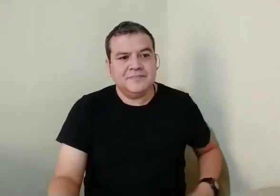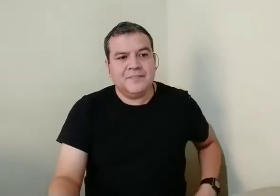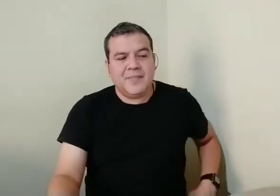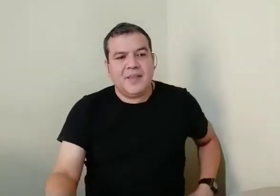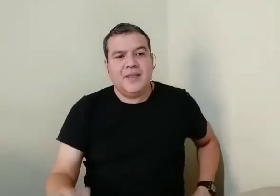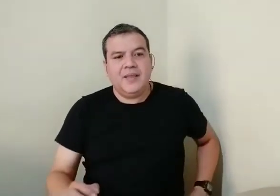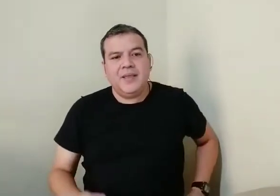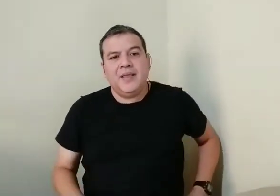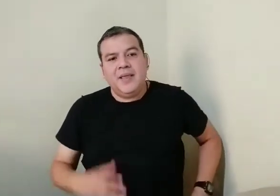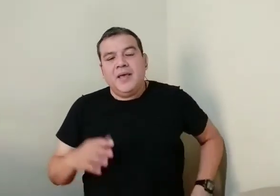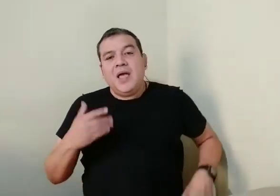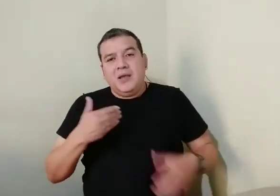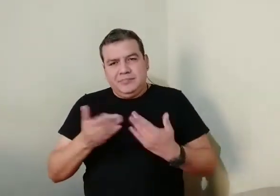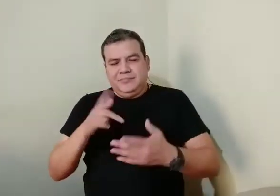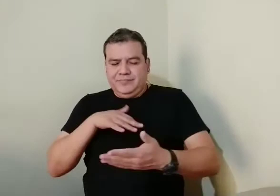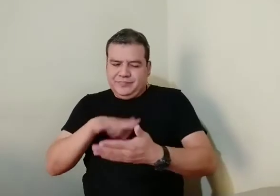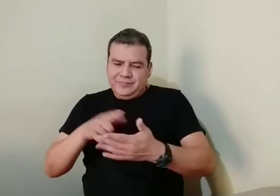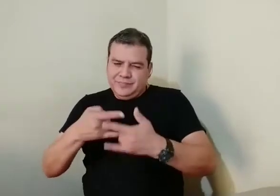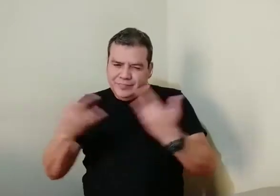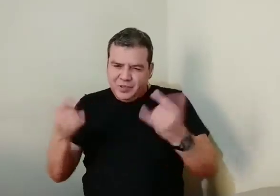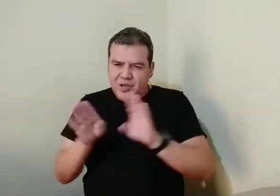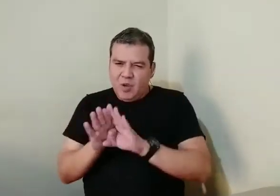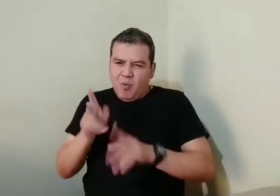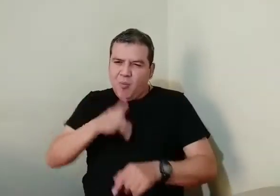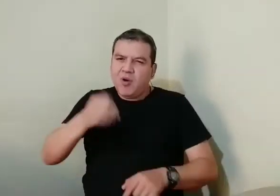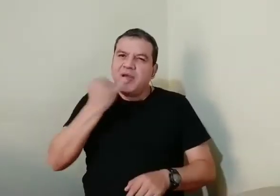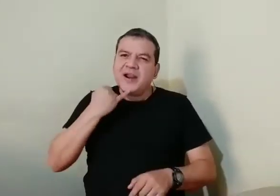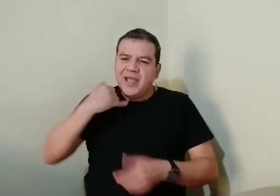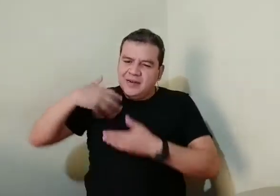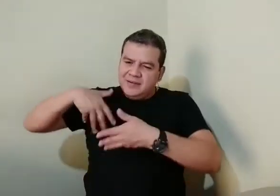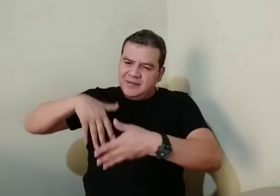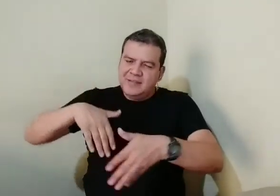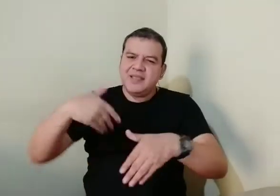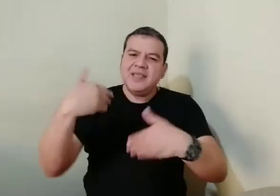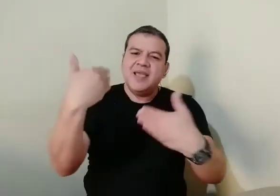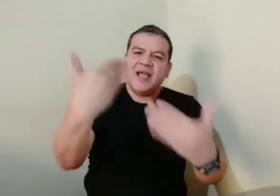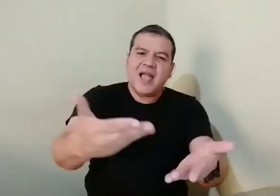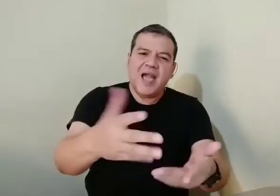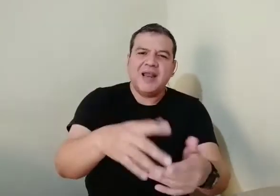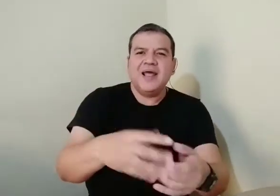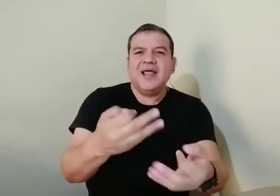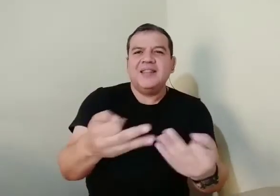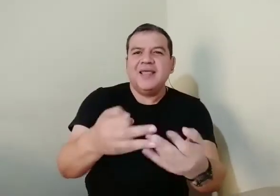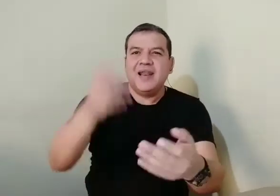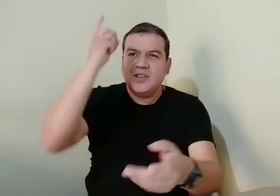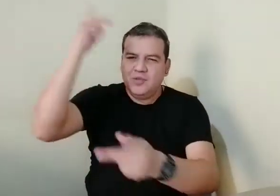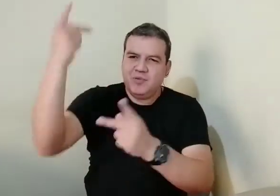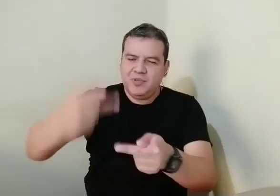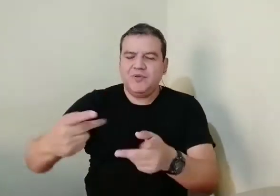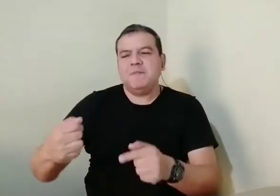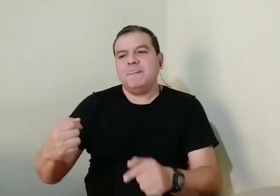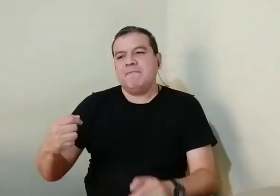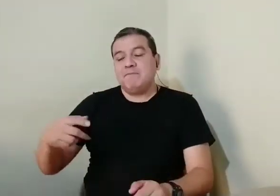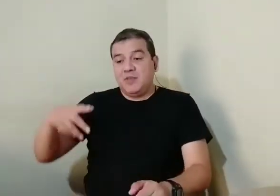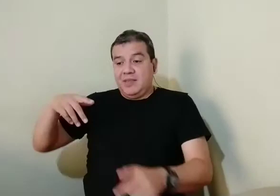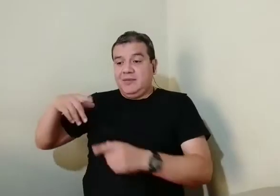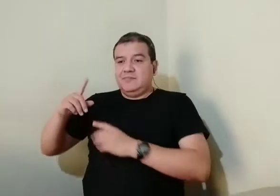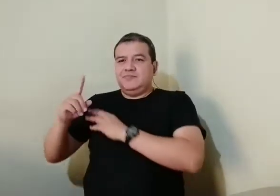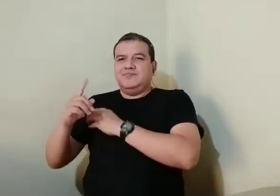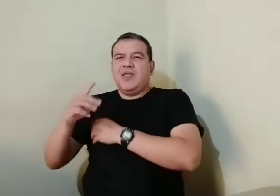concedido durante el peregrinaje por el desierto y los exhortó a no olvidar lo que el Señor había hecho